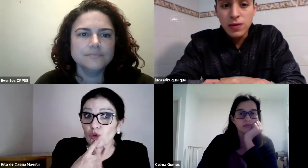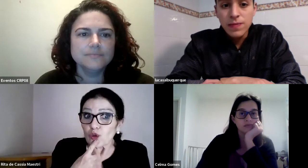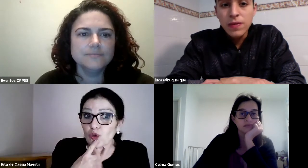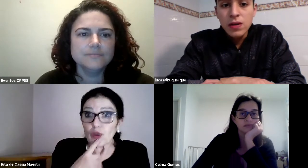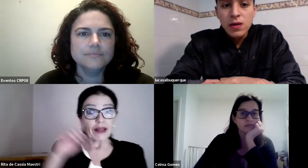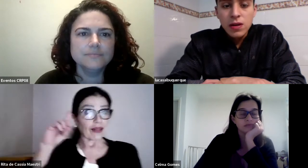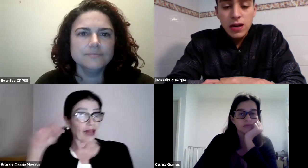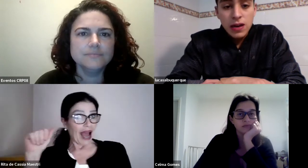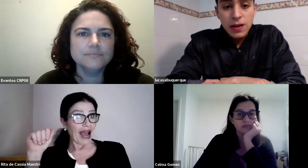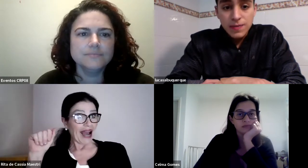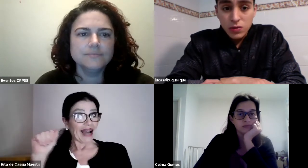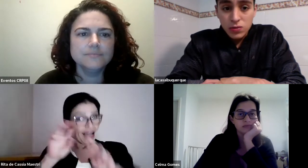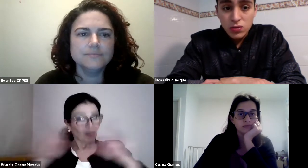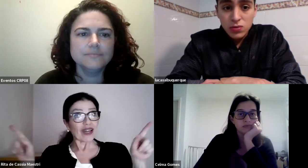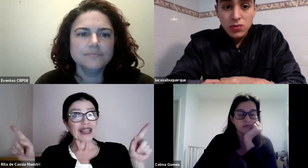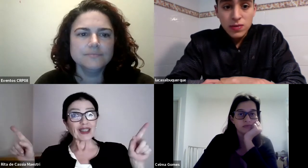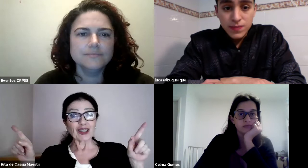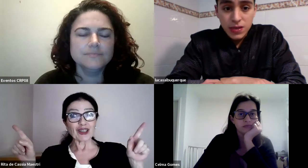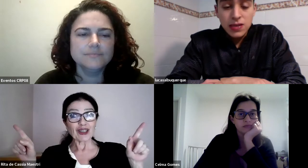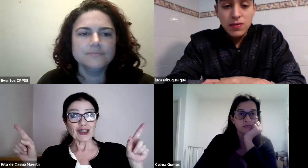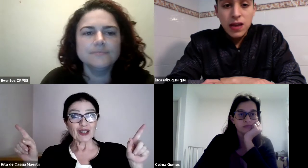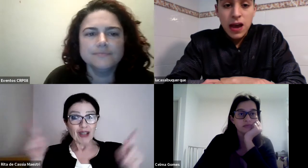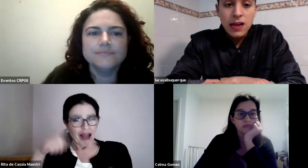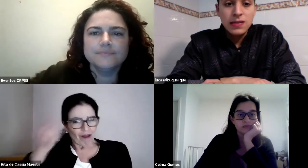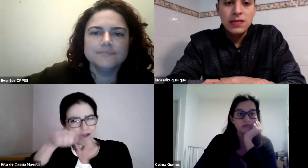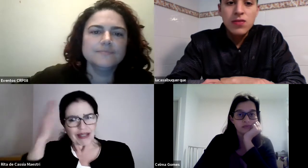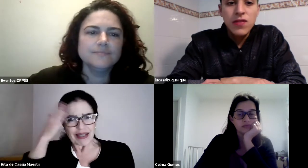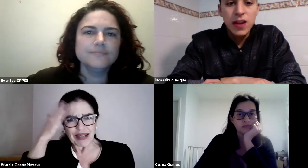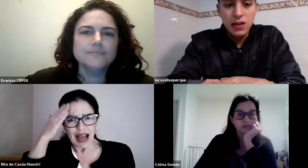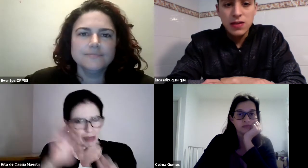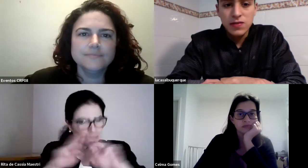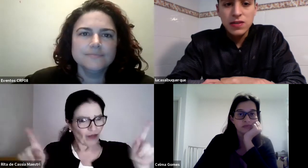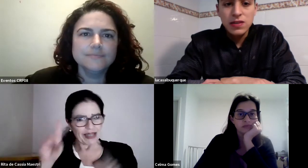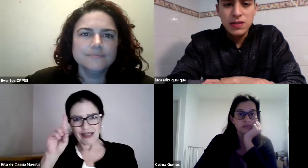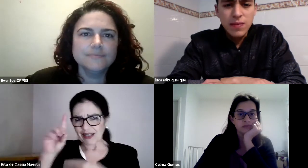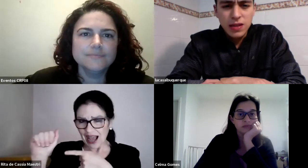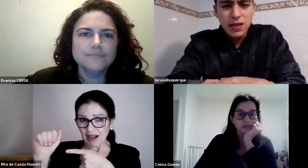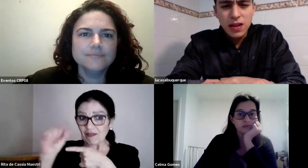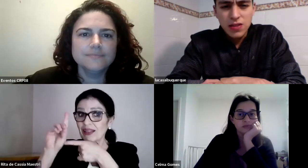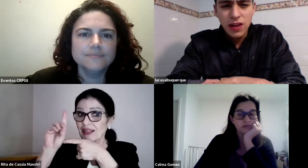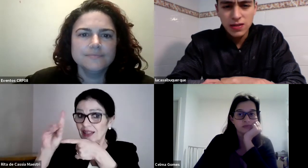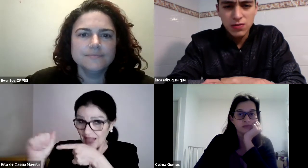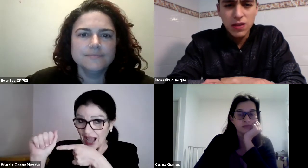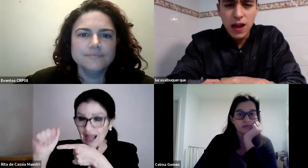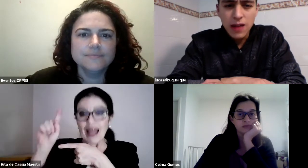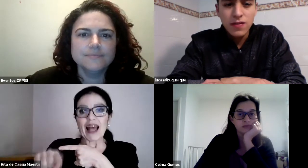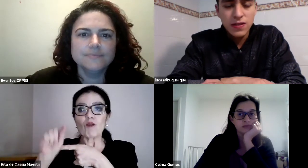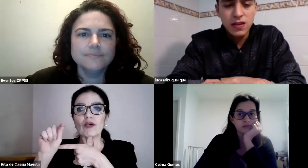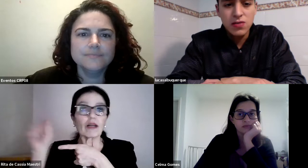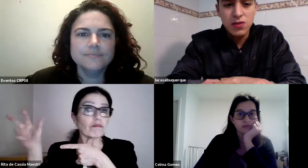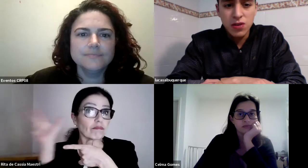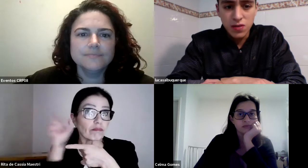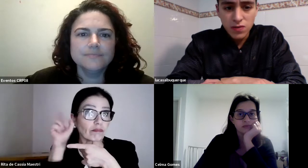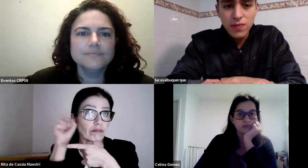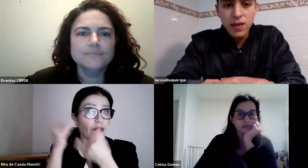leitura. Os surdos que são DAs são diferentes. Vocês sabem que tem a diferença do DA,